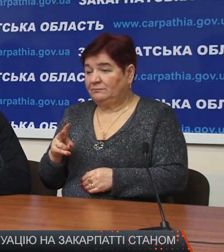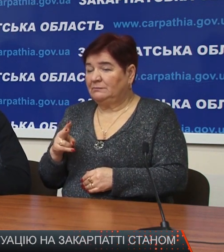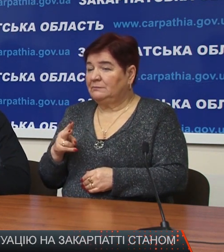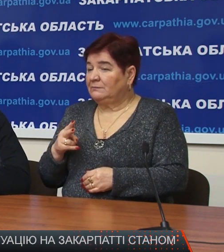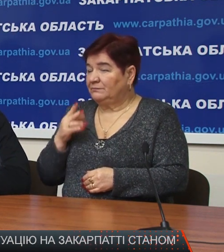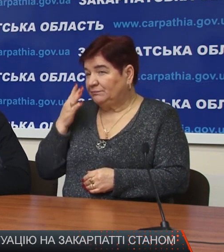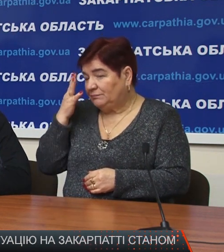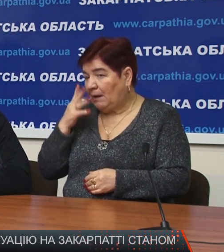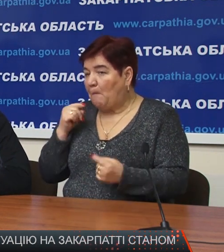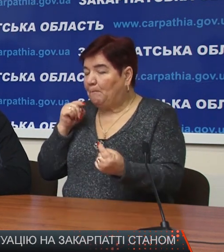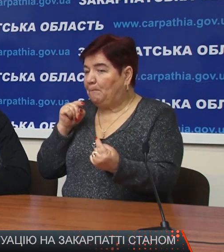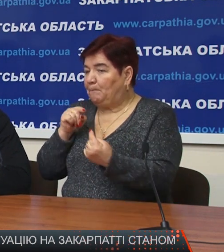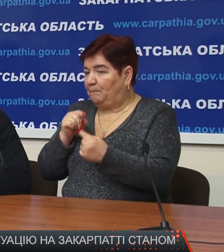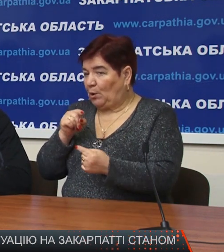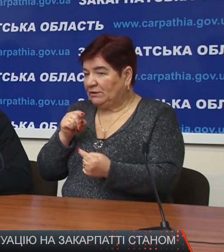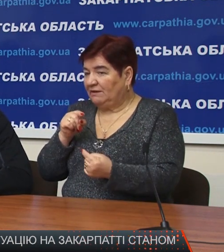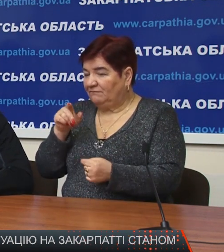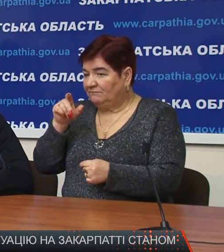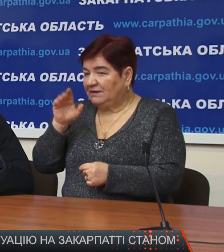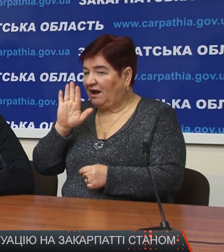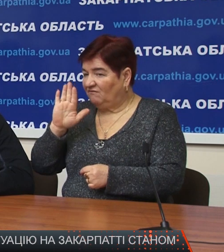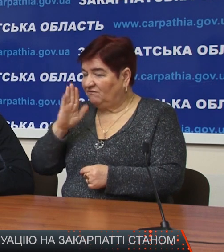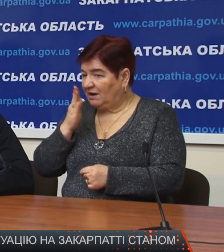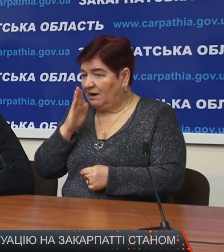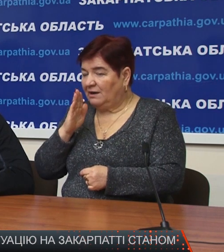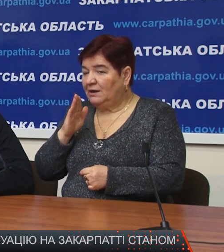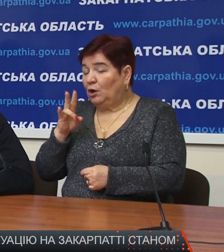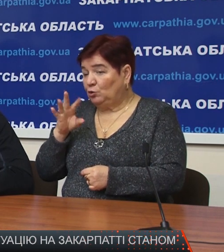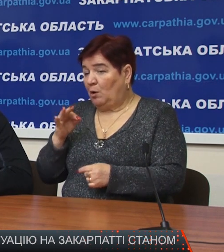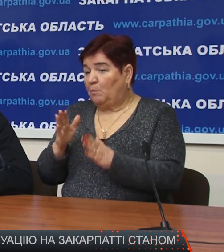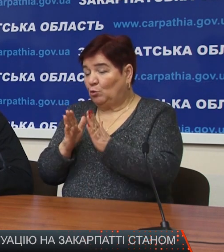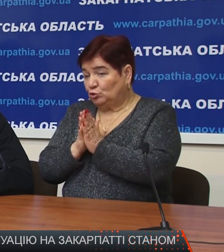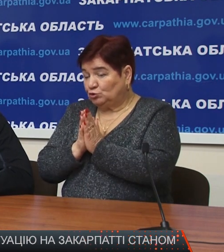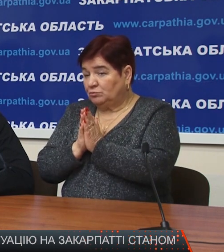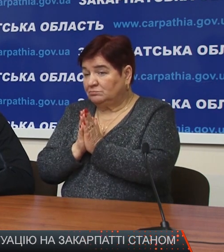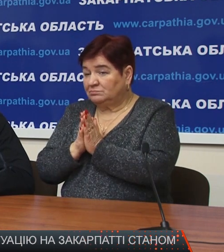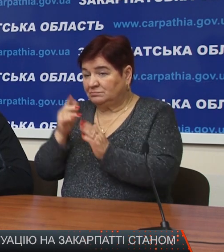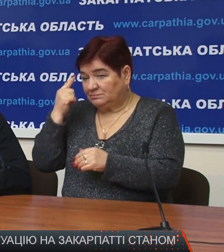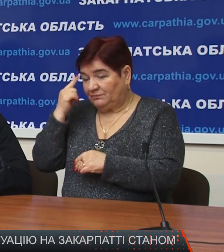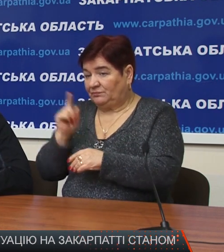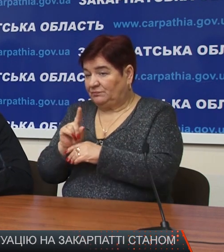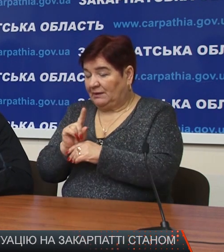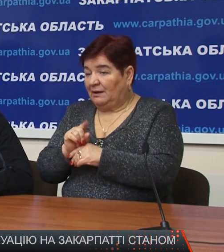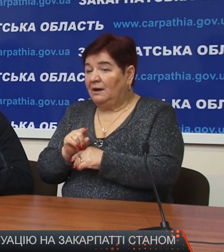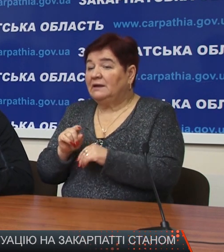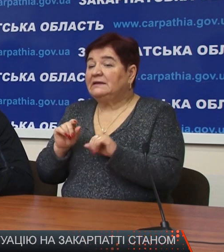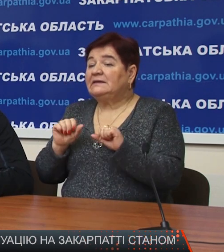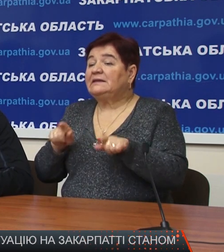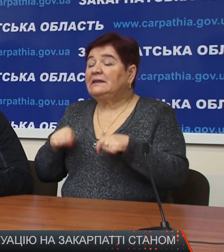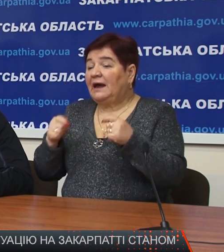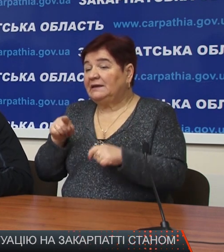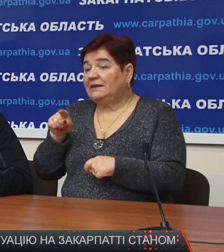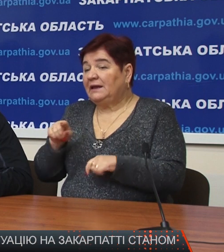намірів противника, але прошу всім керуватися здоровим глуздом. Дайте можливість тим людям, які йдуть